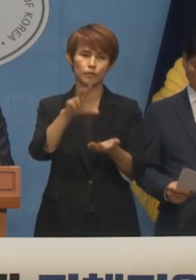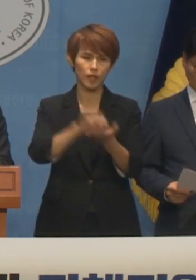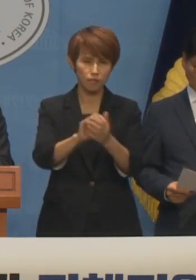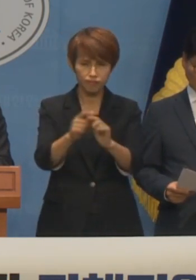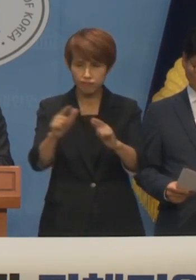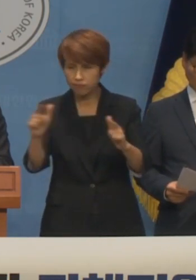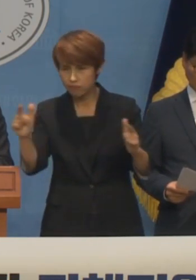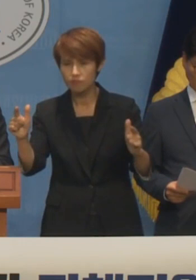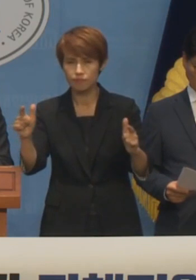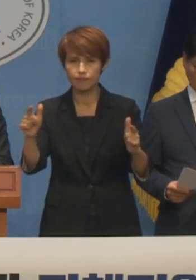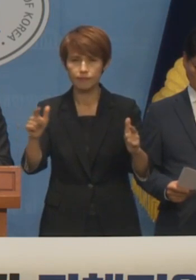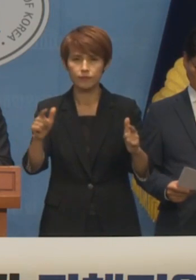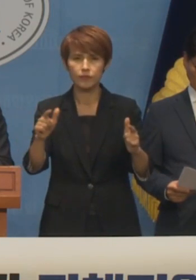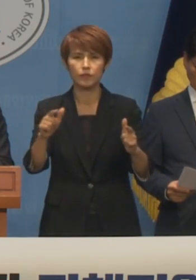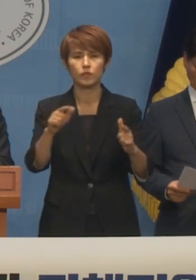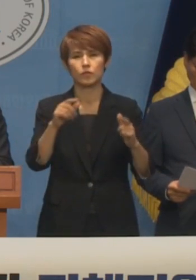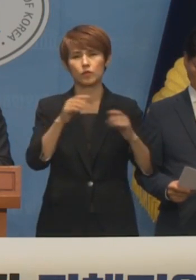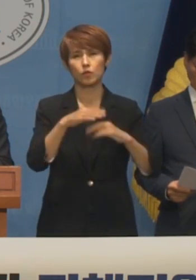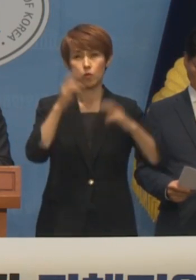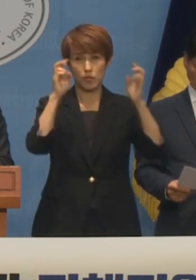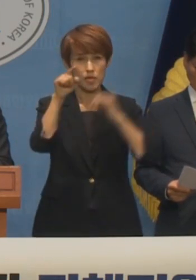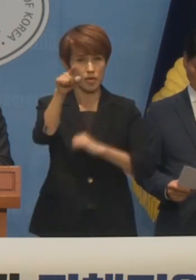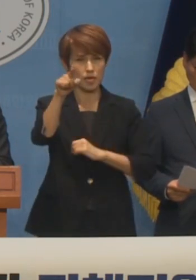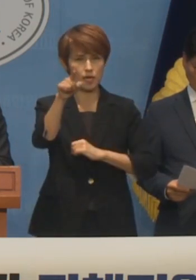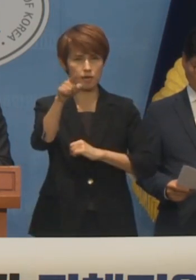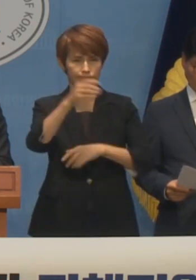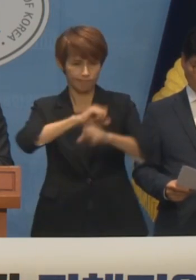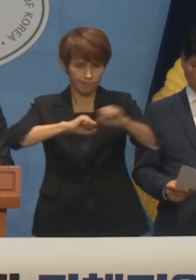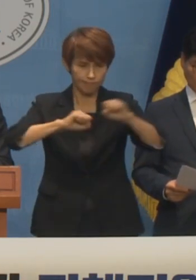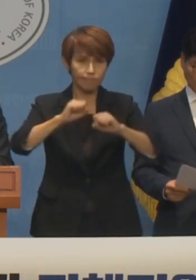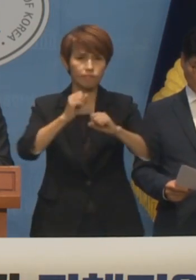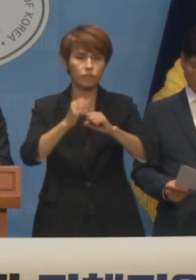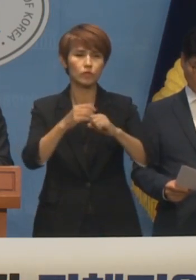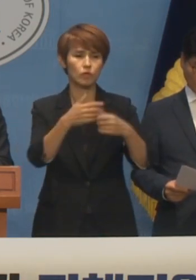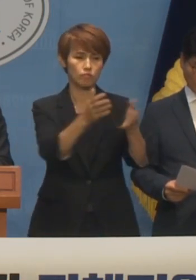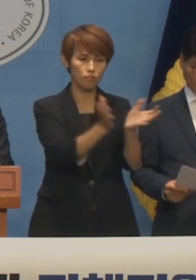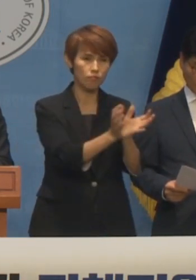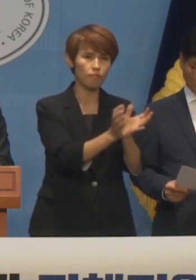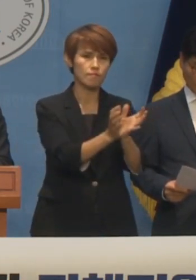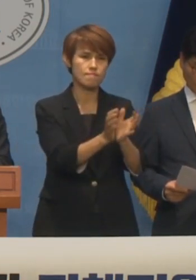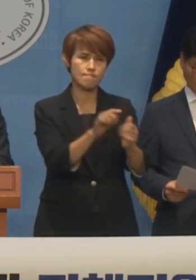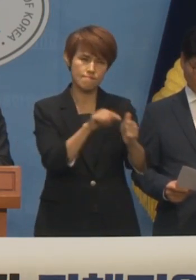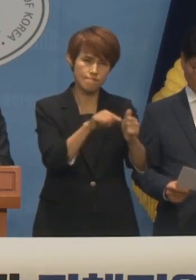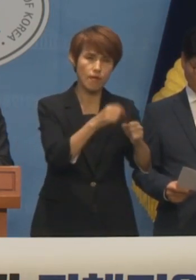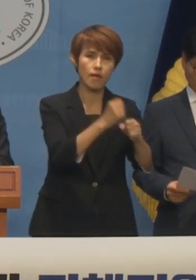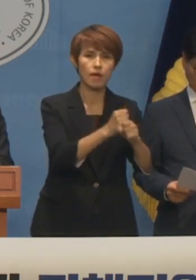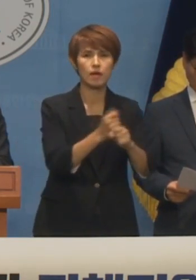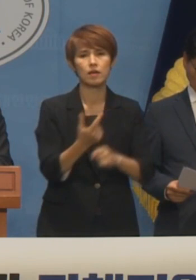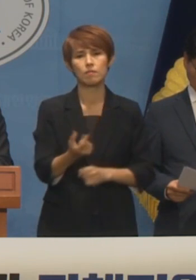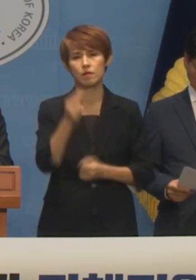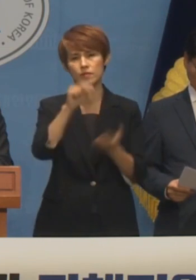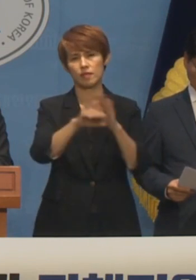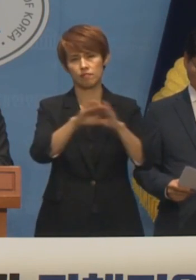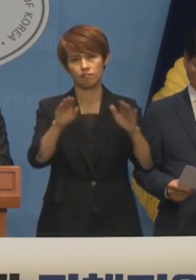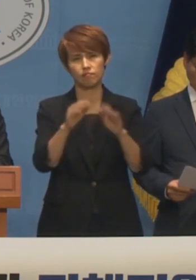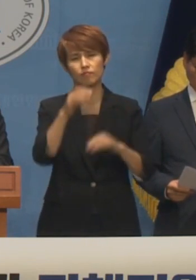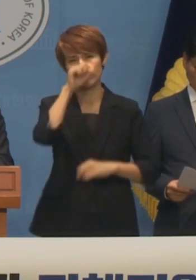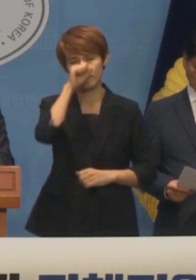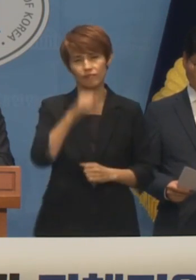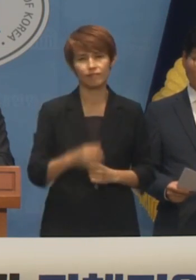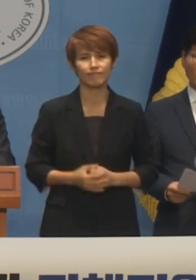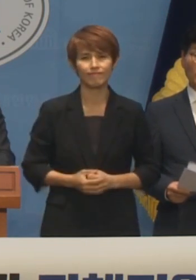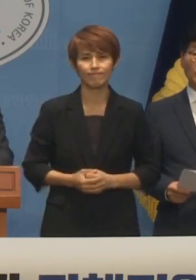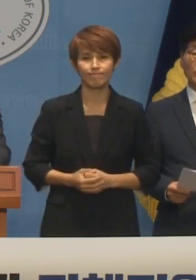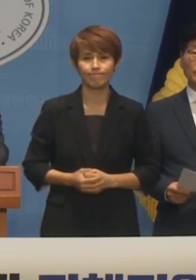문제들 아리셀 사측이 적극적으로 나서고 관계기관이 이런 부분들을 촉구해서 빠르게 문제가 해결됐으면 좋겠습니다.